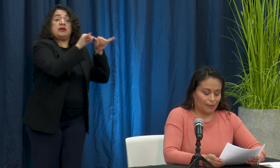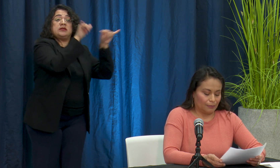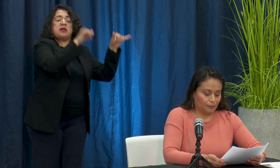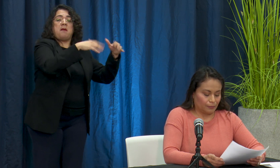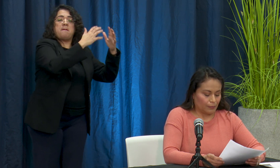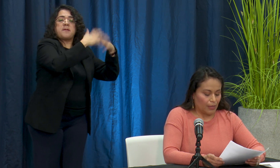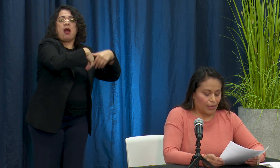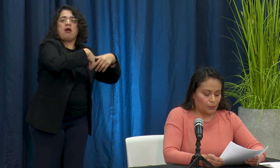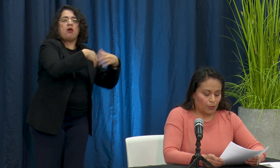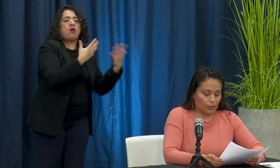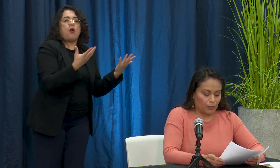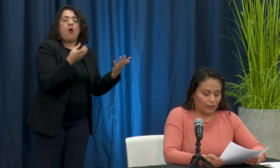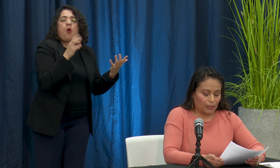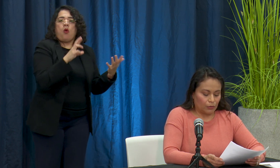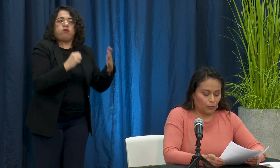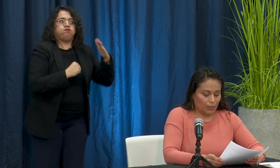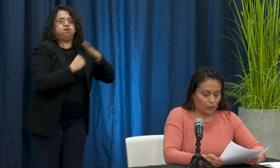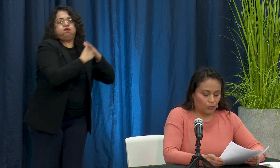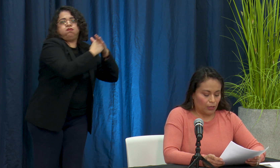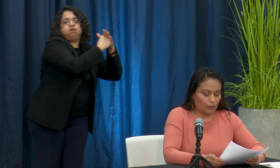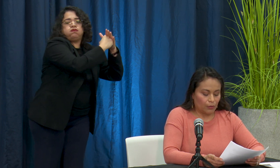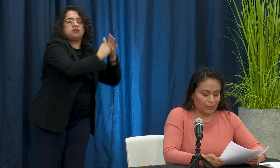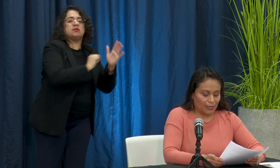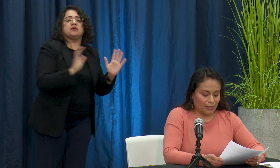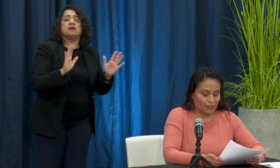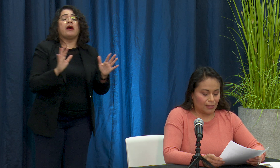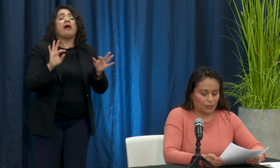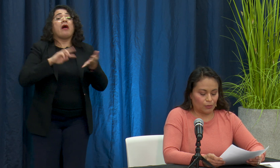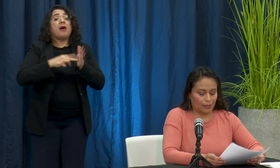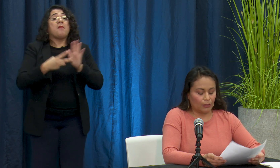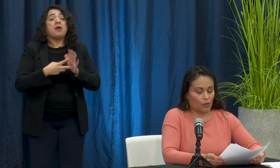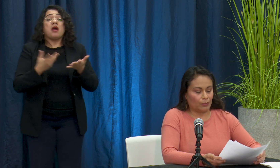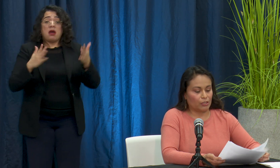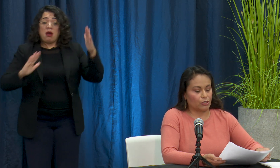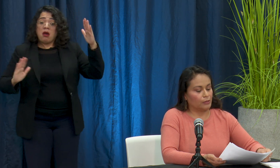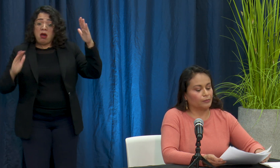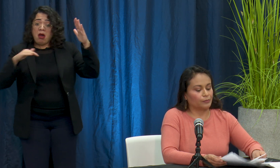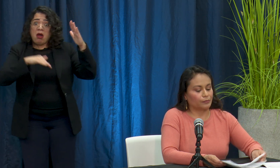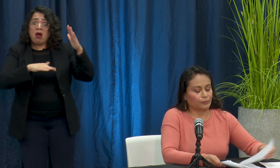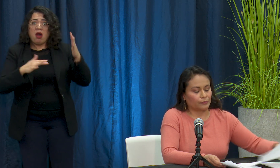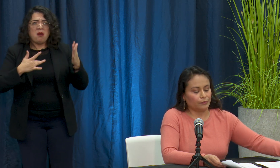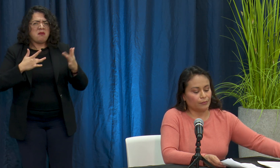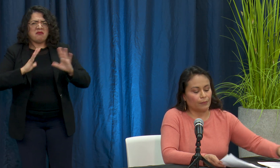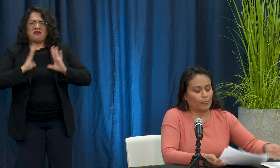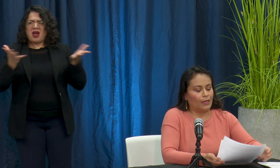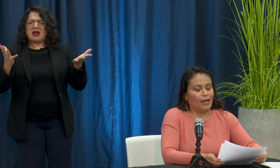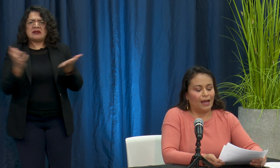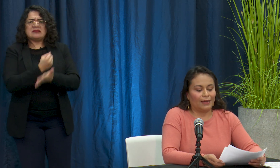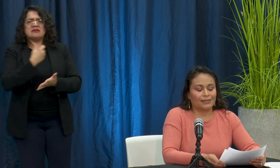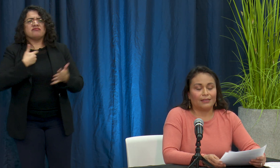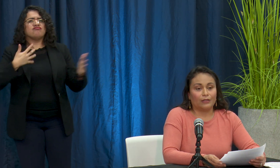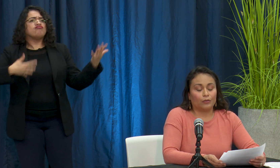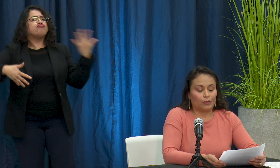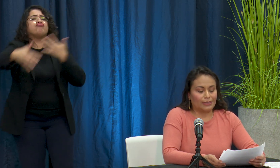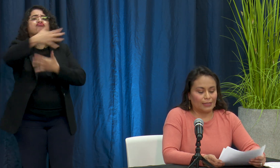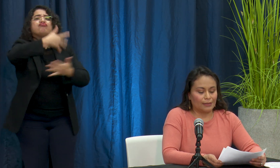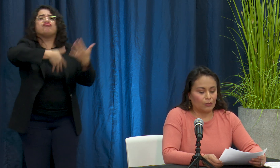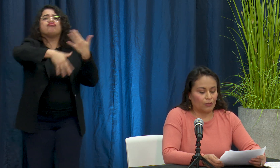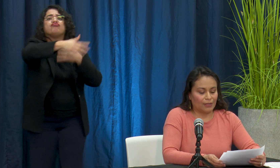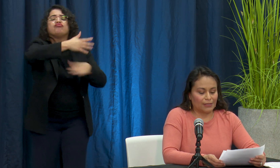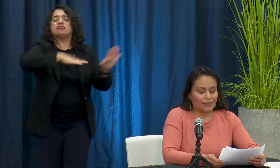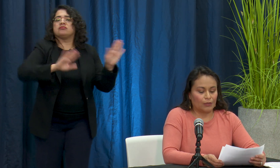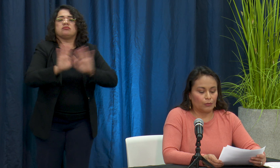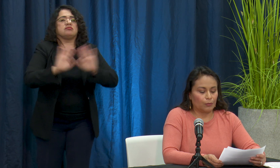de parar. Es por eso que tanto el Condado de Los Ángeles y la ciudad de Long Beach han extendido